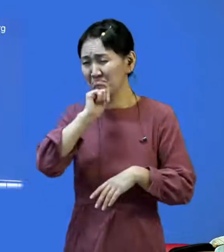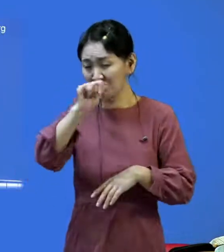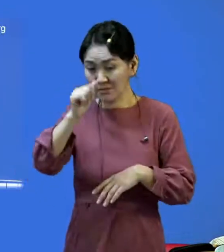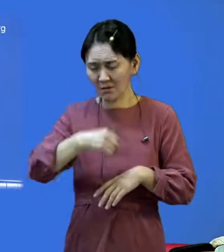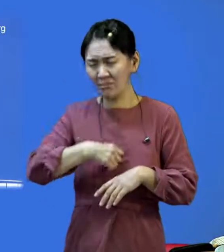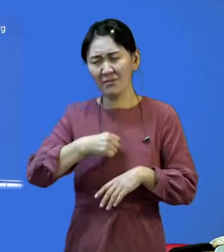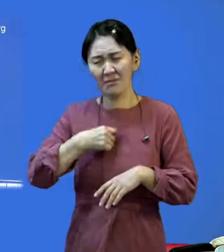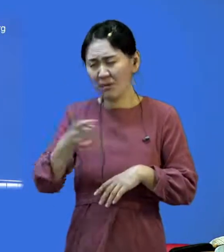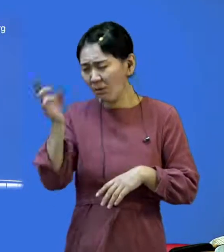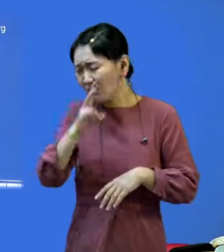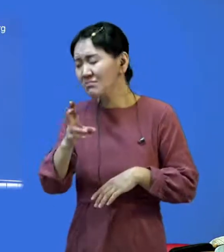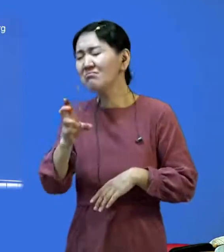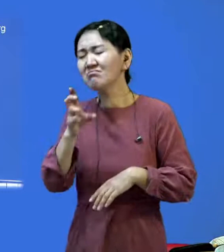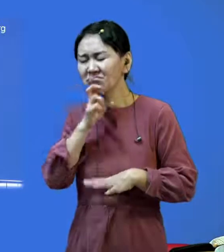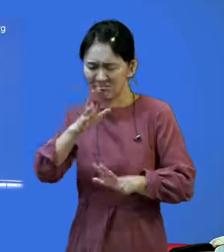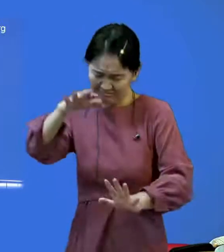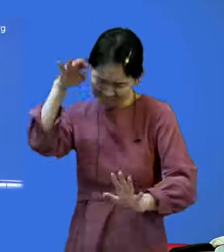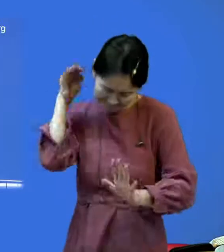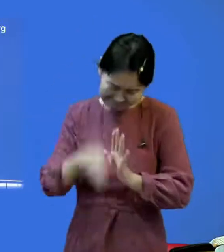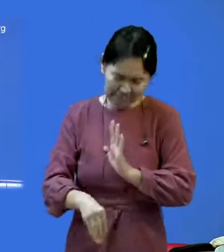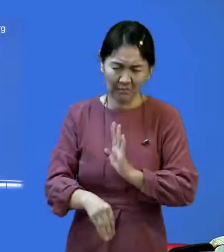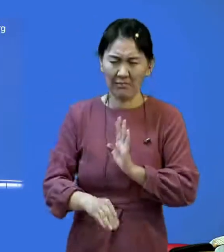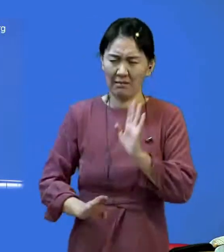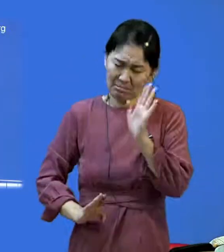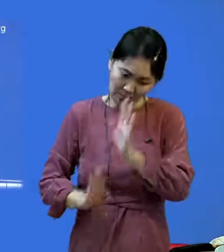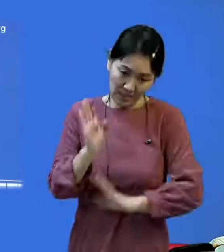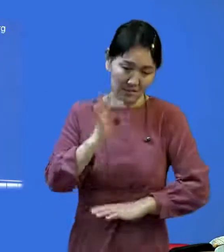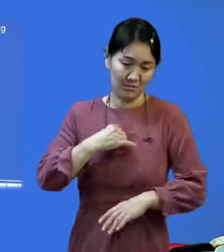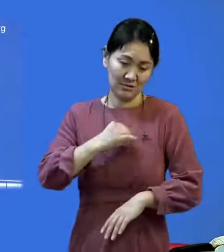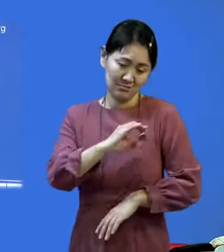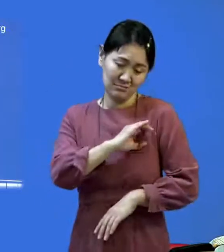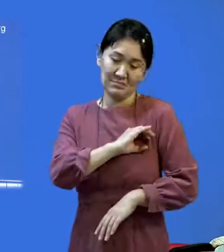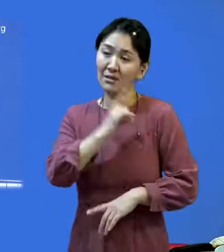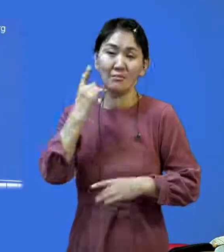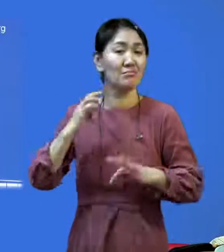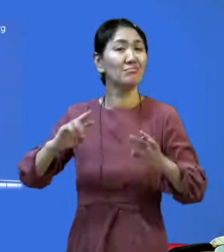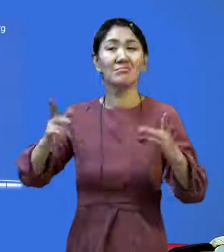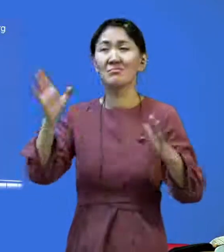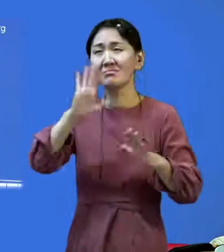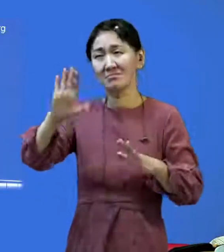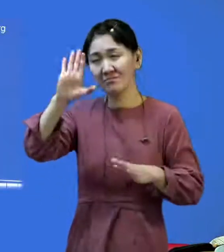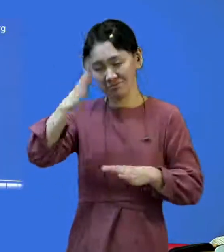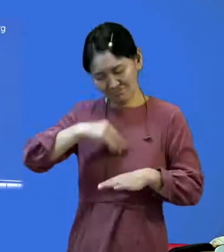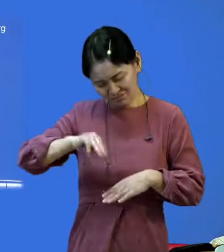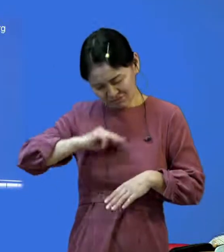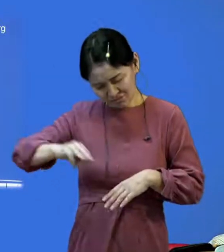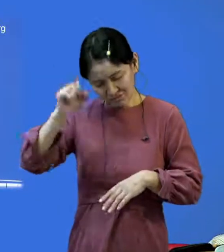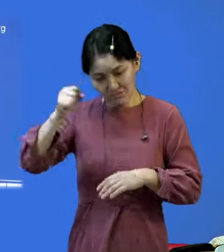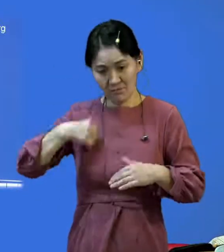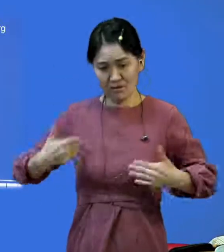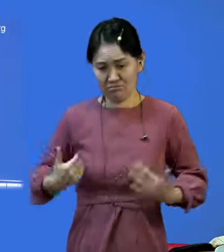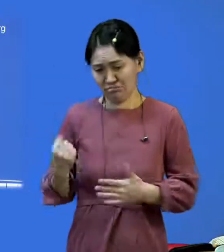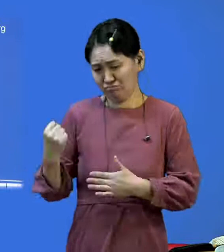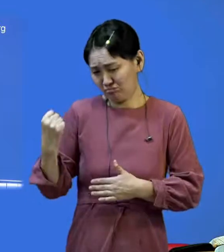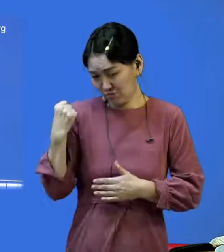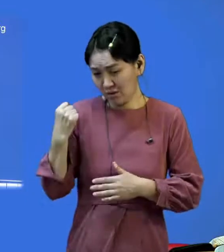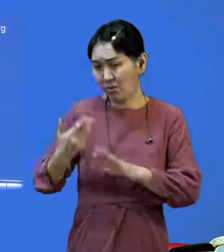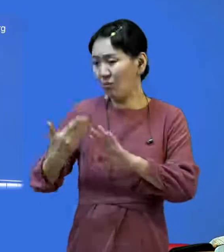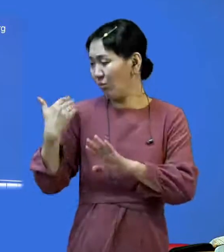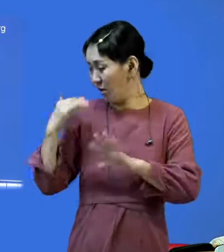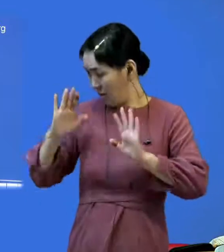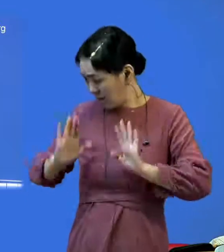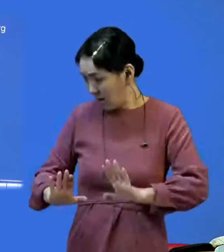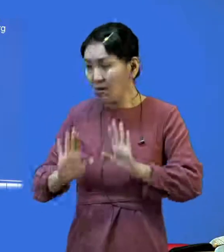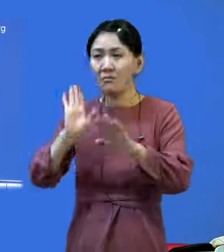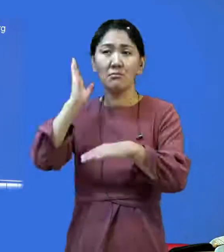надад ямар ч хүнд хэцүү зүйл тохиолдсон бай, миний сэтгэл бол хизээш өөрчлөгдөхгүй, эсний төлөө амьдарч чадна. Өмнөх шигээ